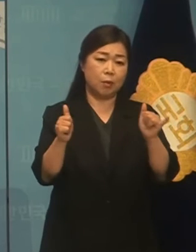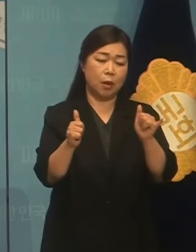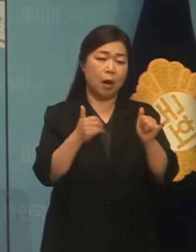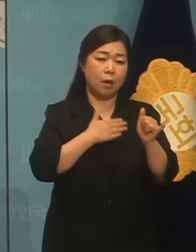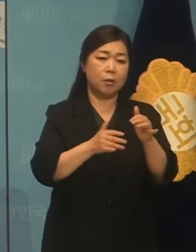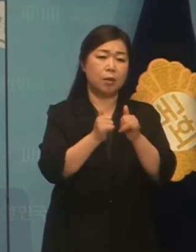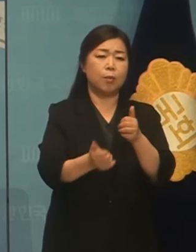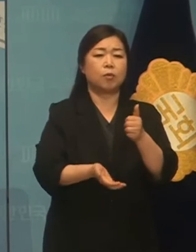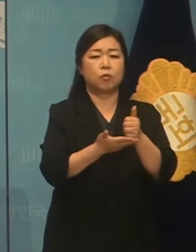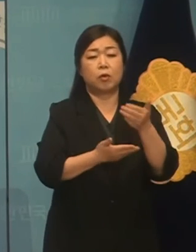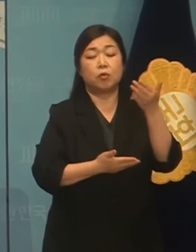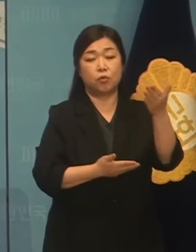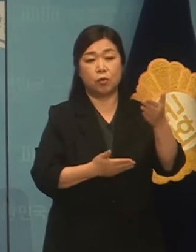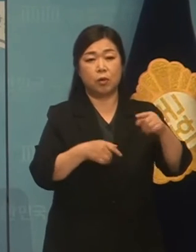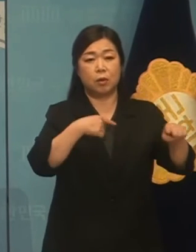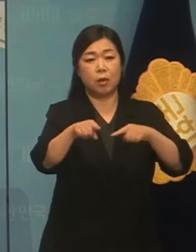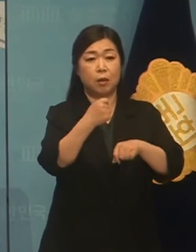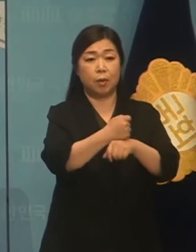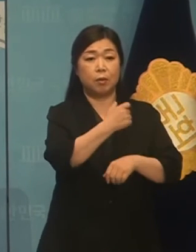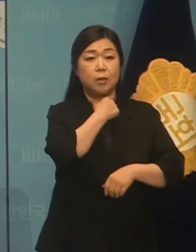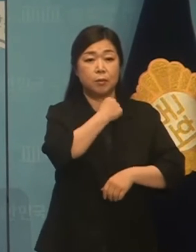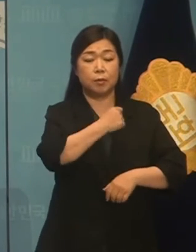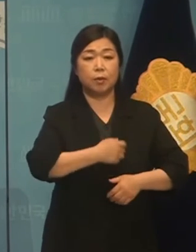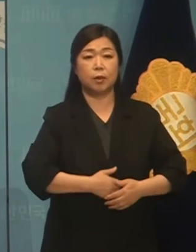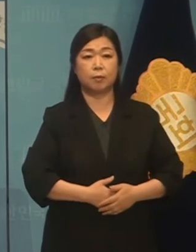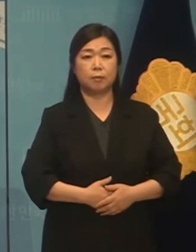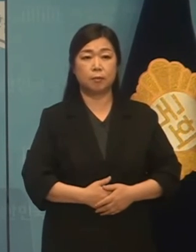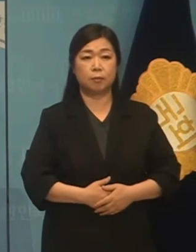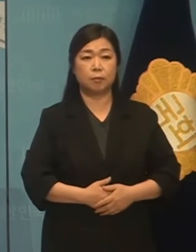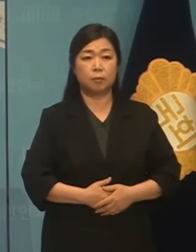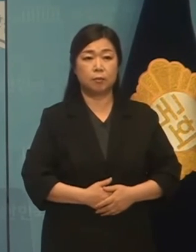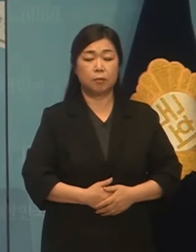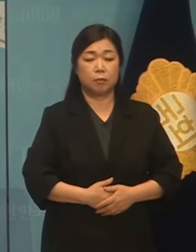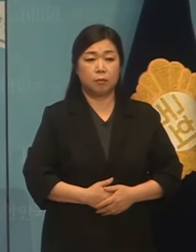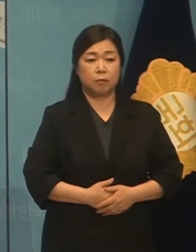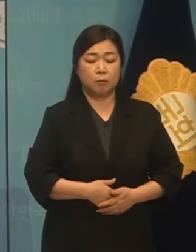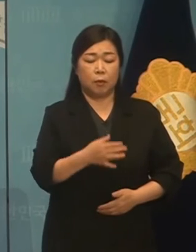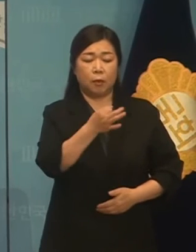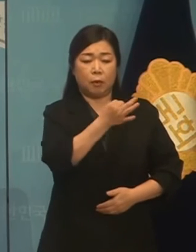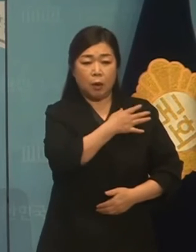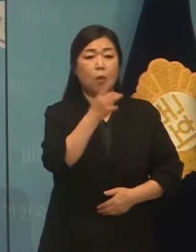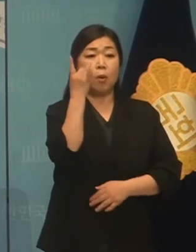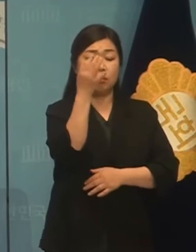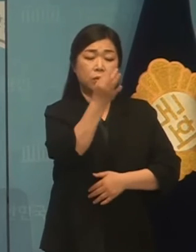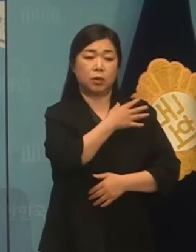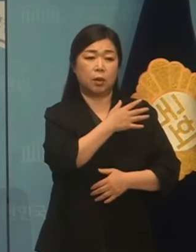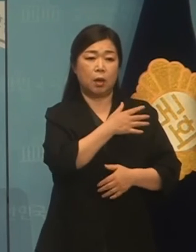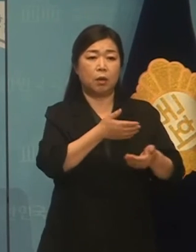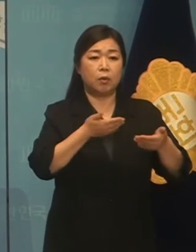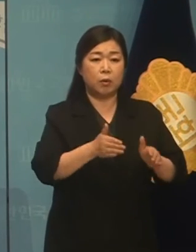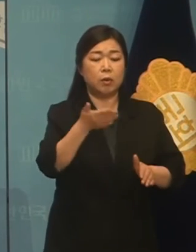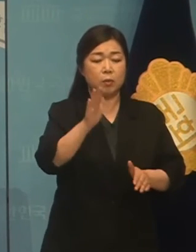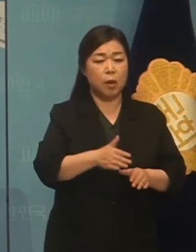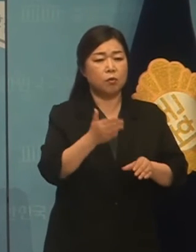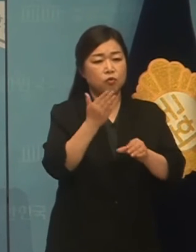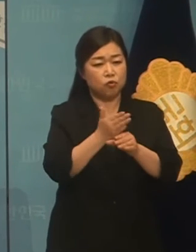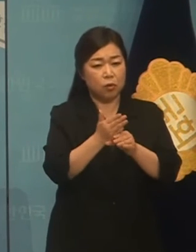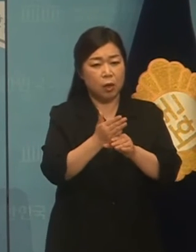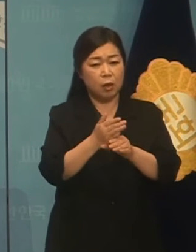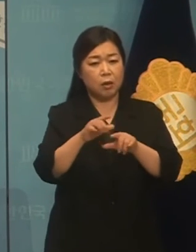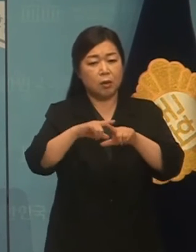사람을 공천하는 당으로 만들겠습니다. 금수저를 물고 태어났더라도 최소한 중산층과